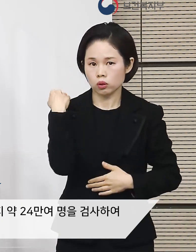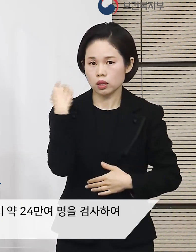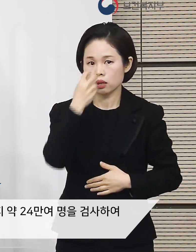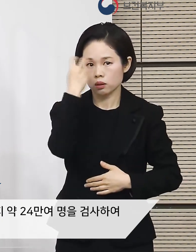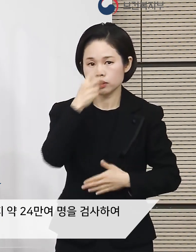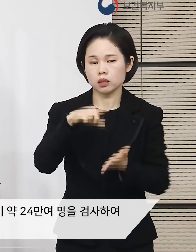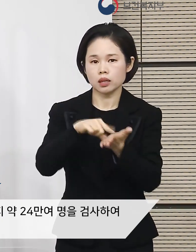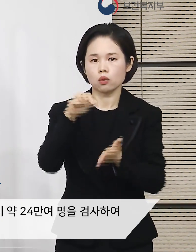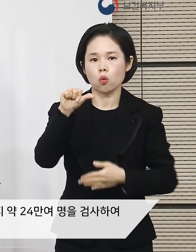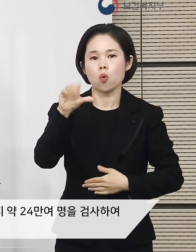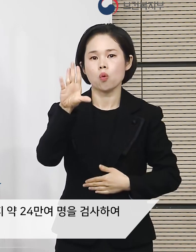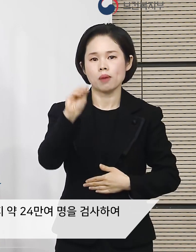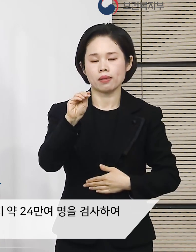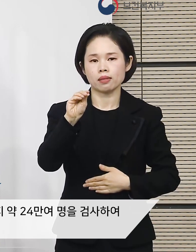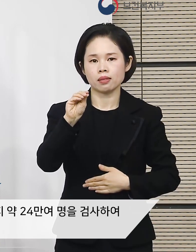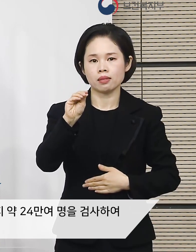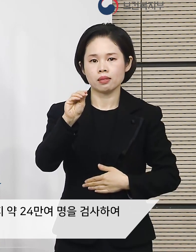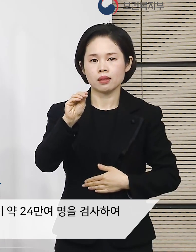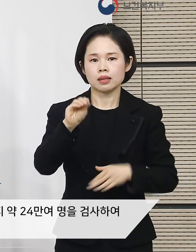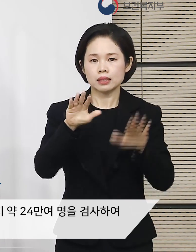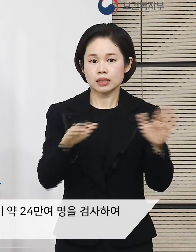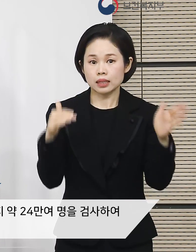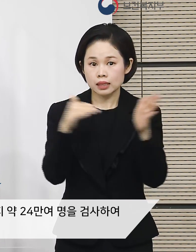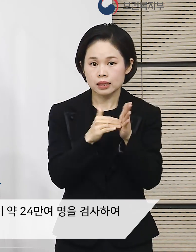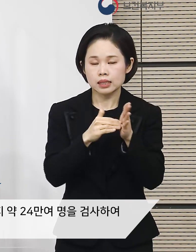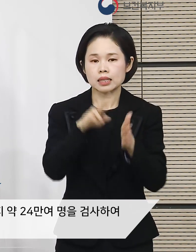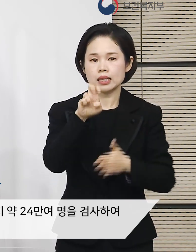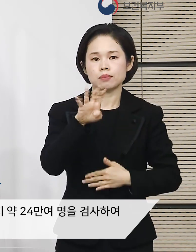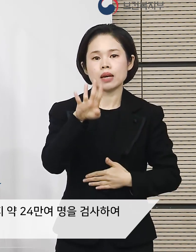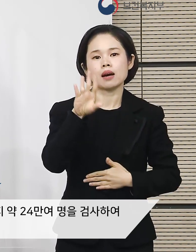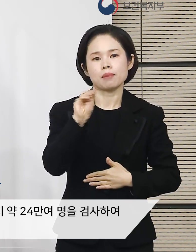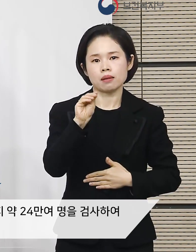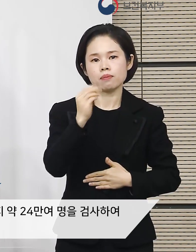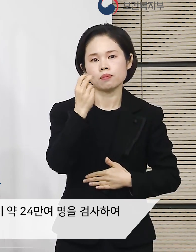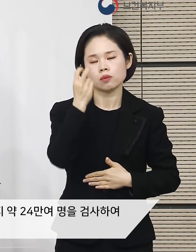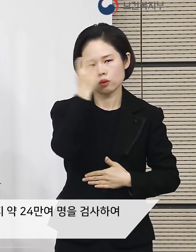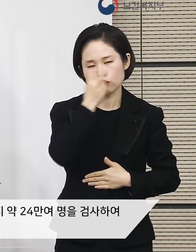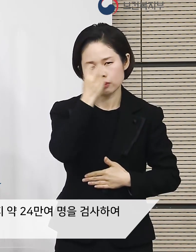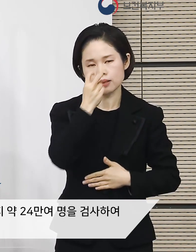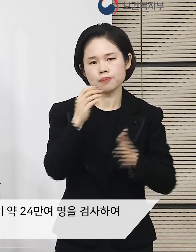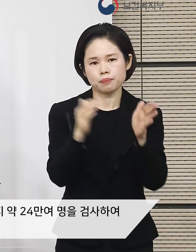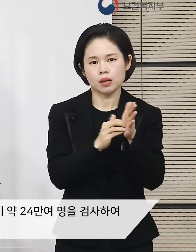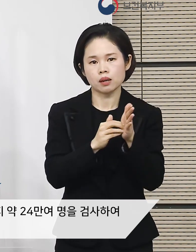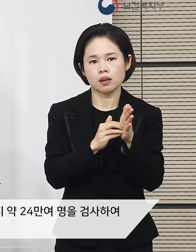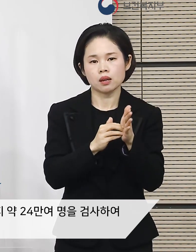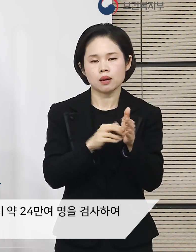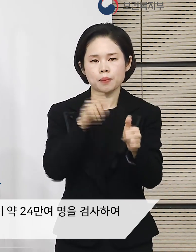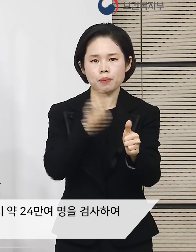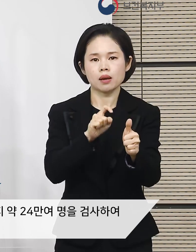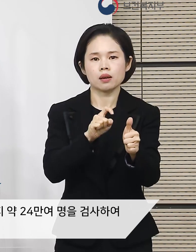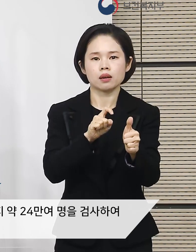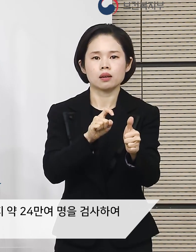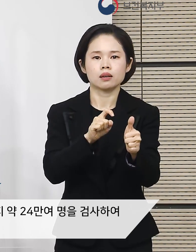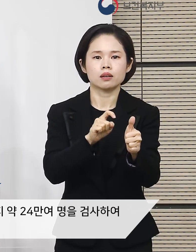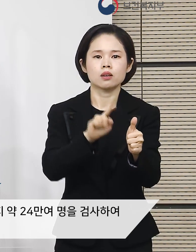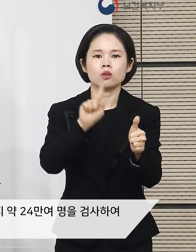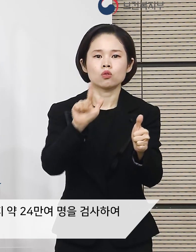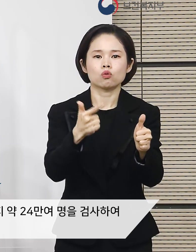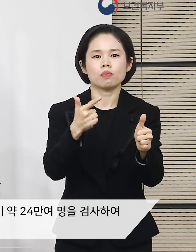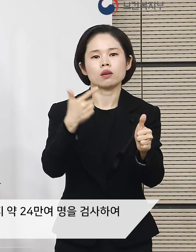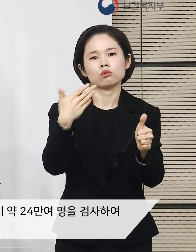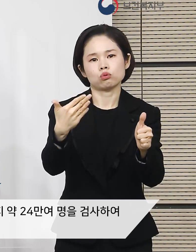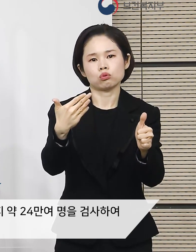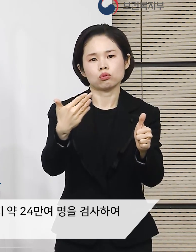임시선별검사소에서는 어제 약 5만여 명, 현재까지 약 24만여 명을 검사하여 609명의